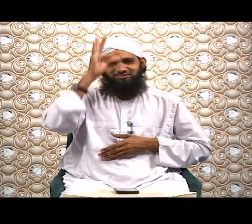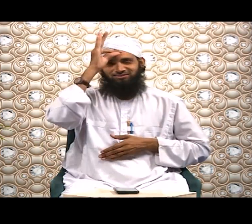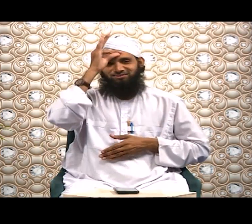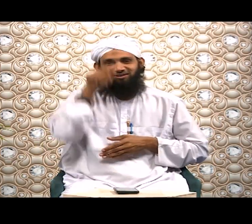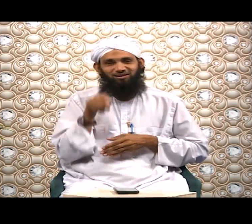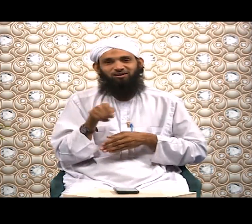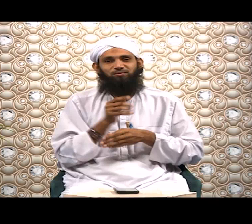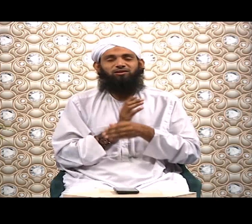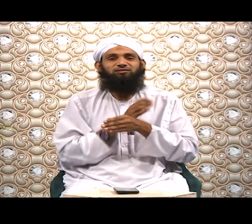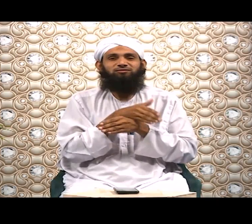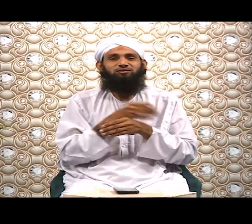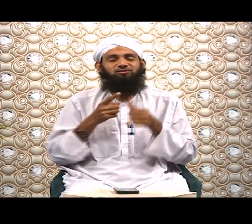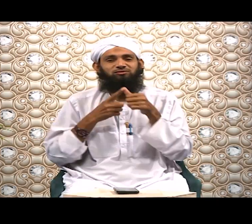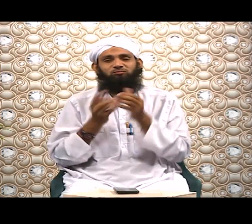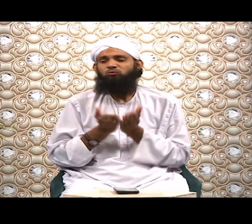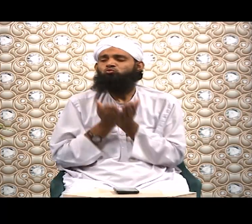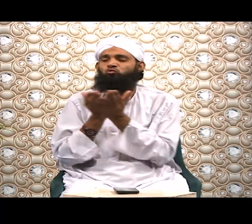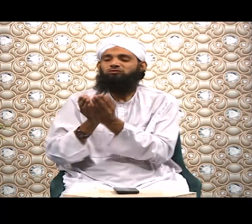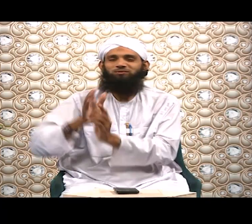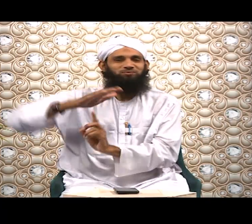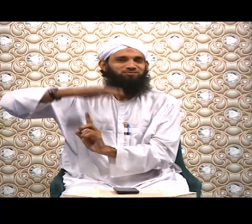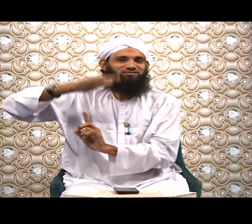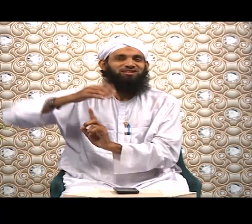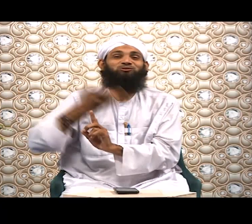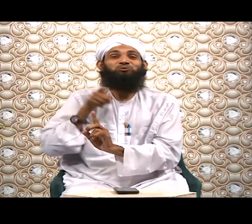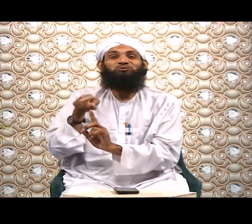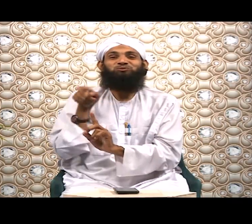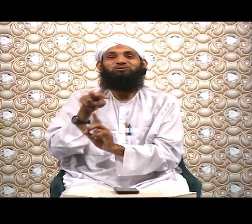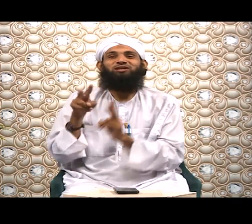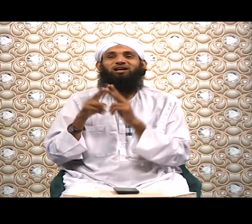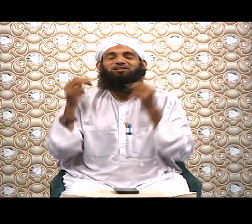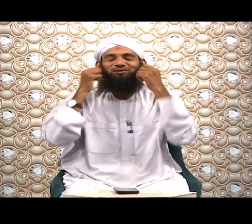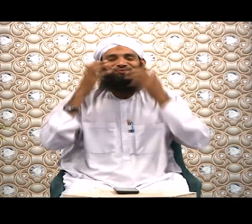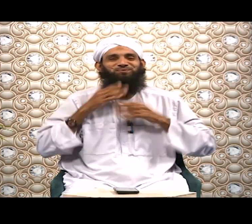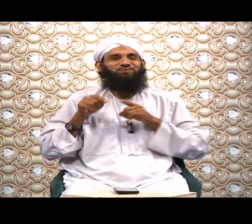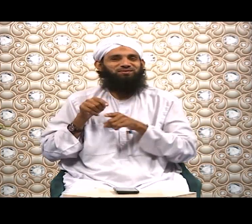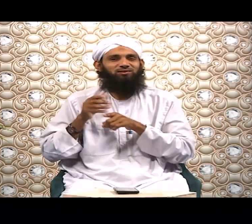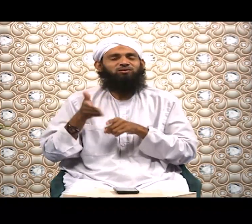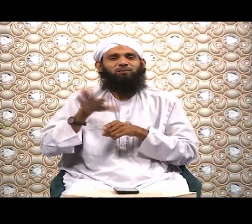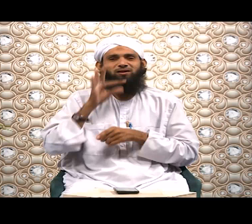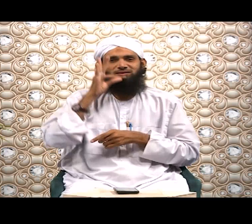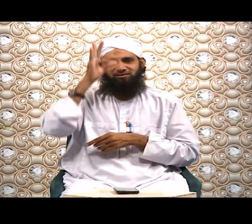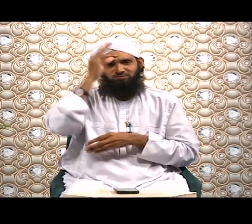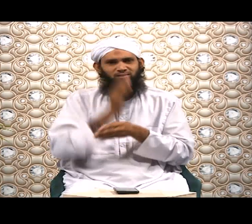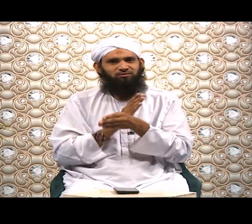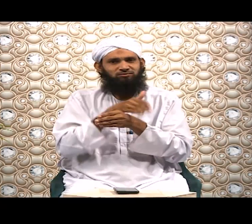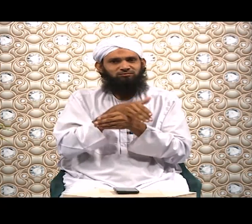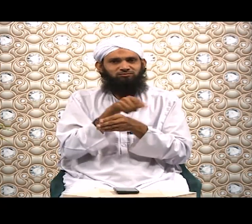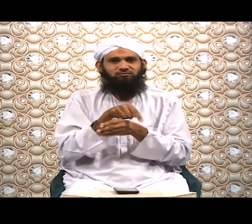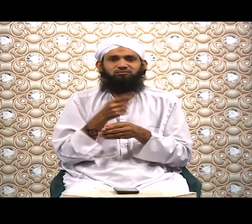وعلیہ الصلوۃ والسلام نے ان دونوں کے لیے دعائے برکت کی۔ پھر حضرت سیدنا ابراہیم علیہ نبینا وعلیہ الصلوۃ والسلام نے ان سے کہا کہ جب